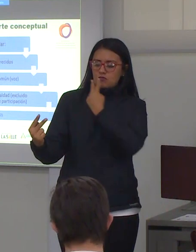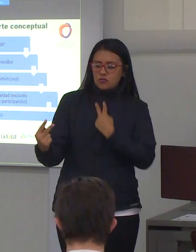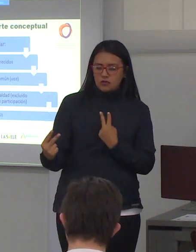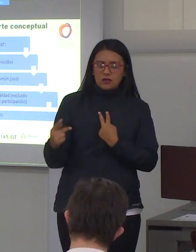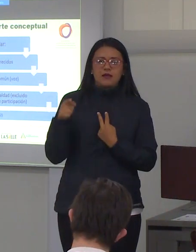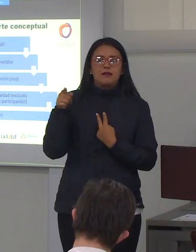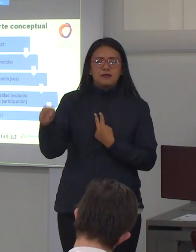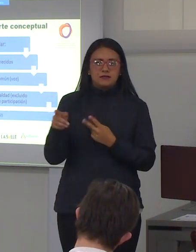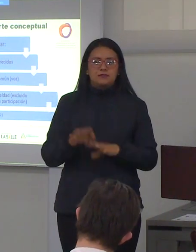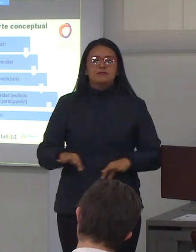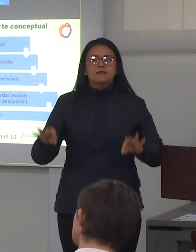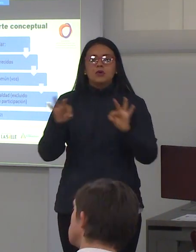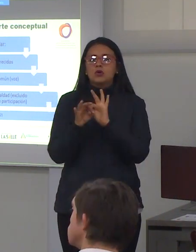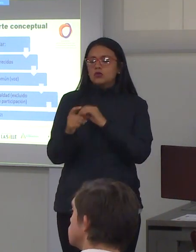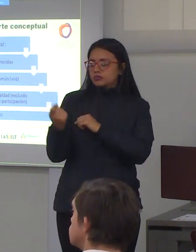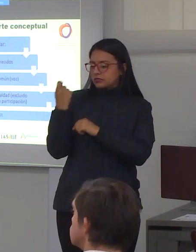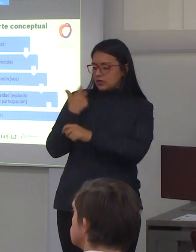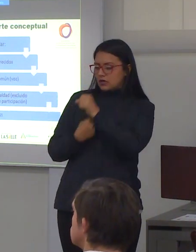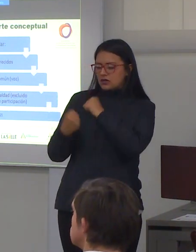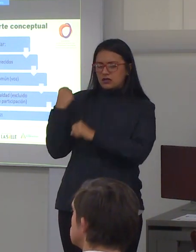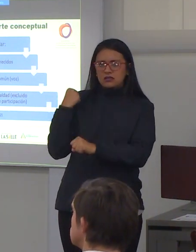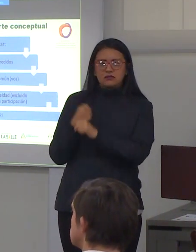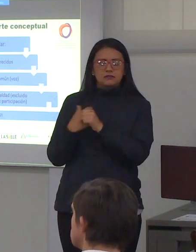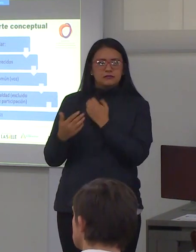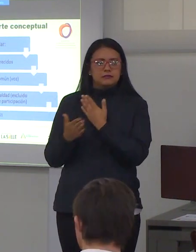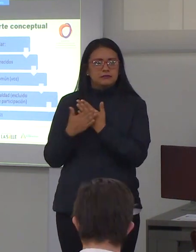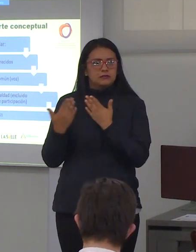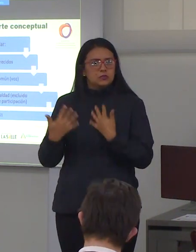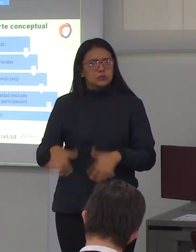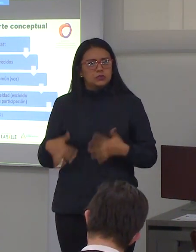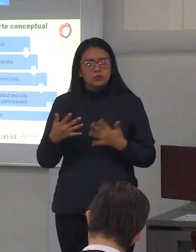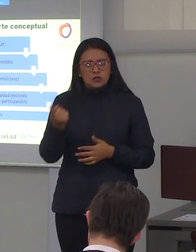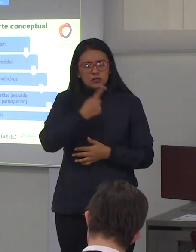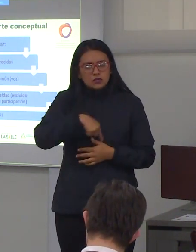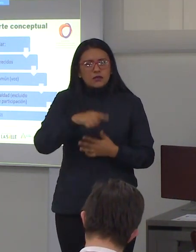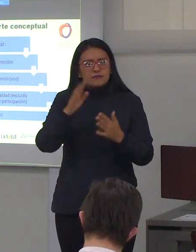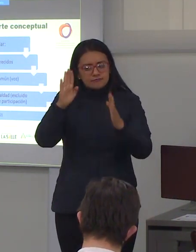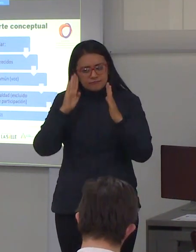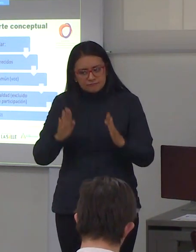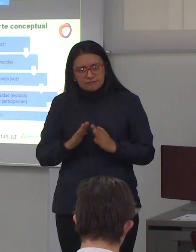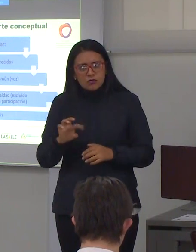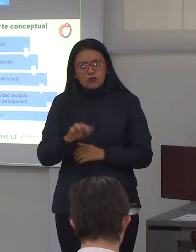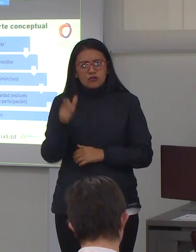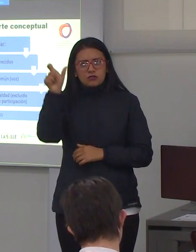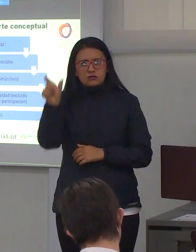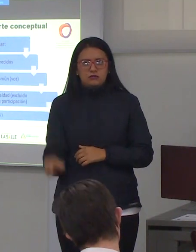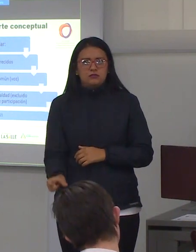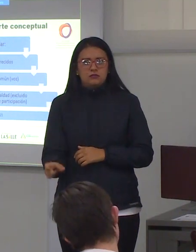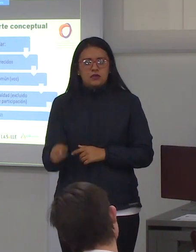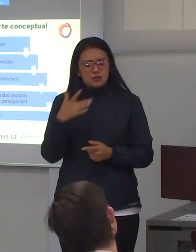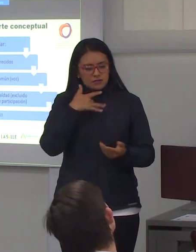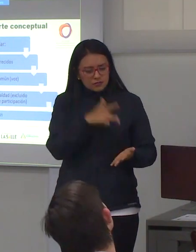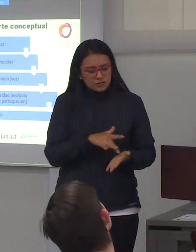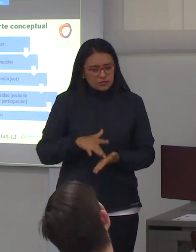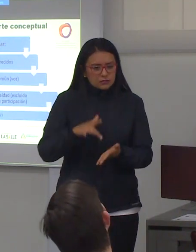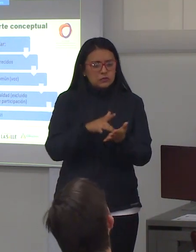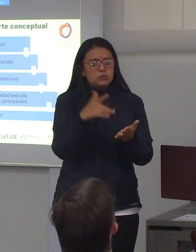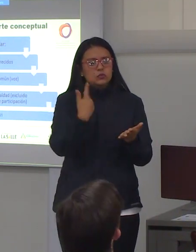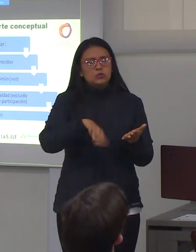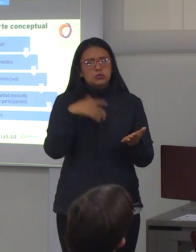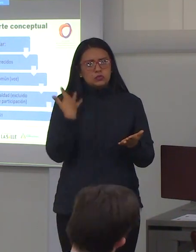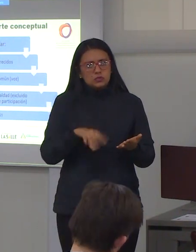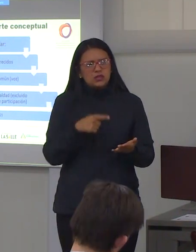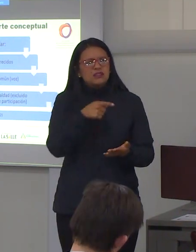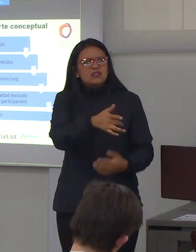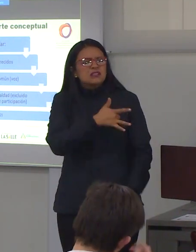elemento que en los últimos años es un llamado importante a que escuchemos al otro, que es importante la participación, que